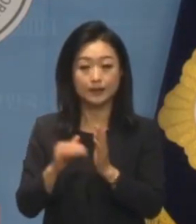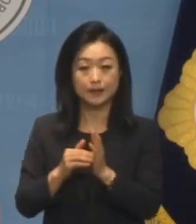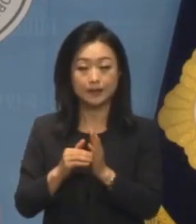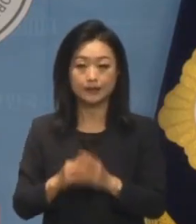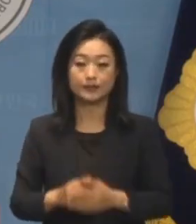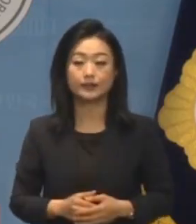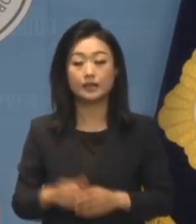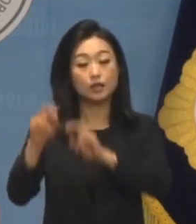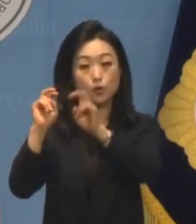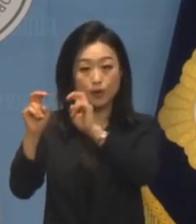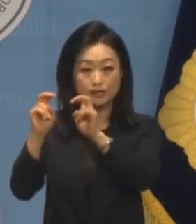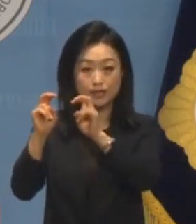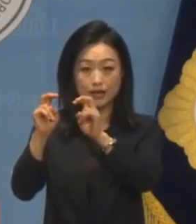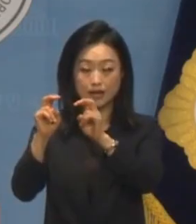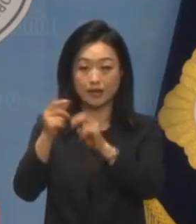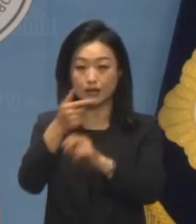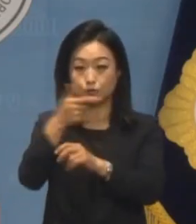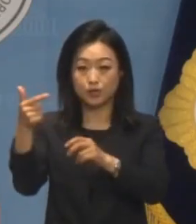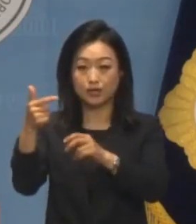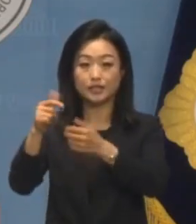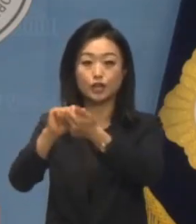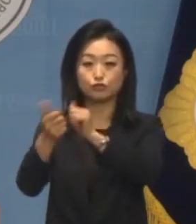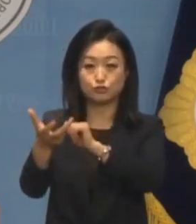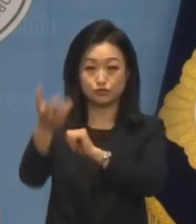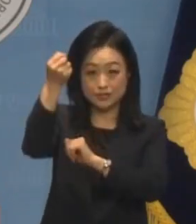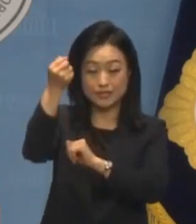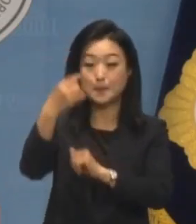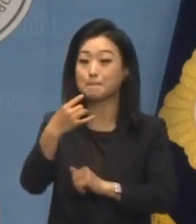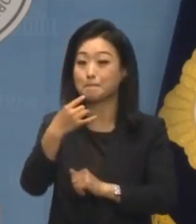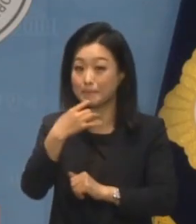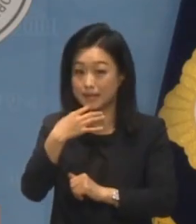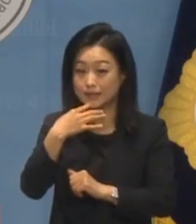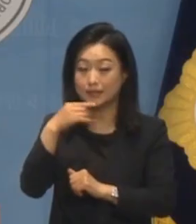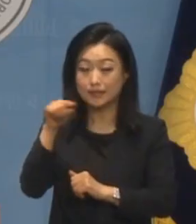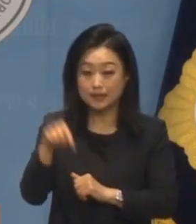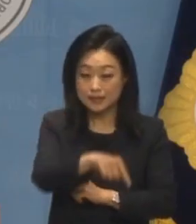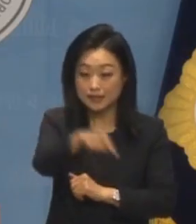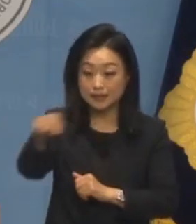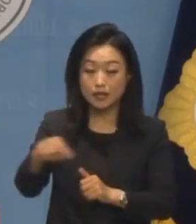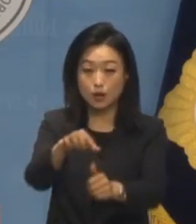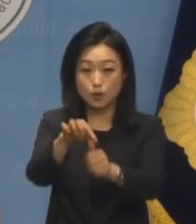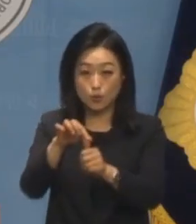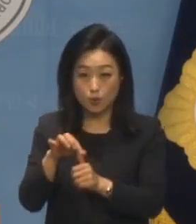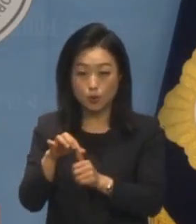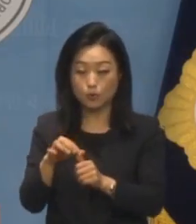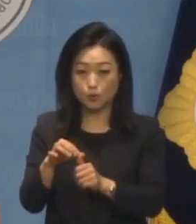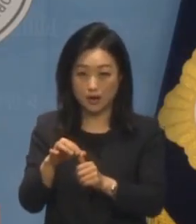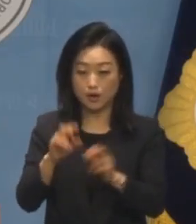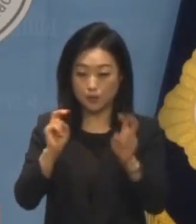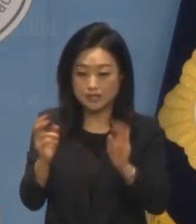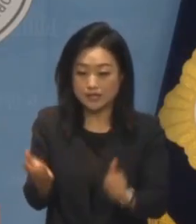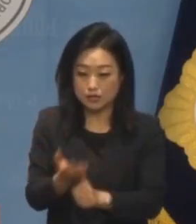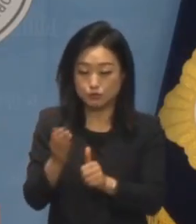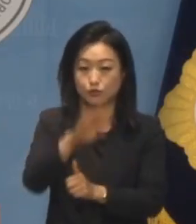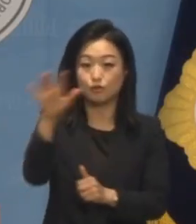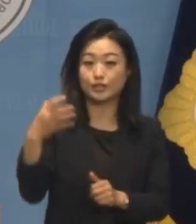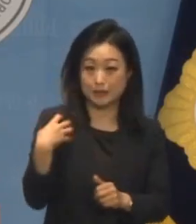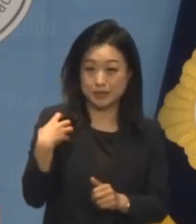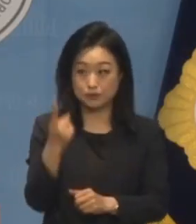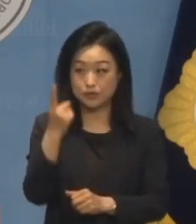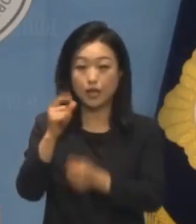특정 회사의 최대 주주 일가만이 해당 회사의 성장과 고용을 담보할 수 있으므로 주식을